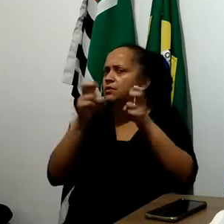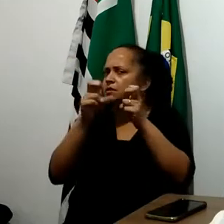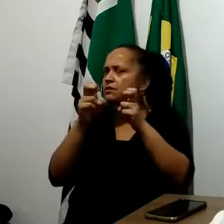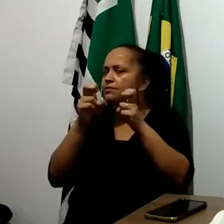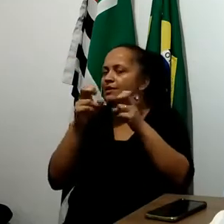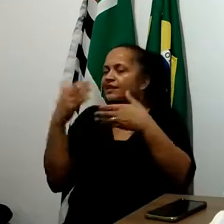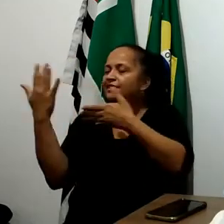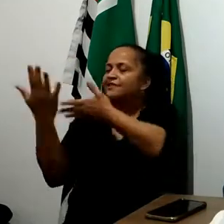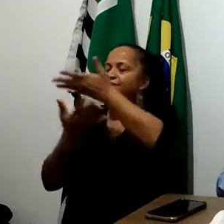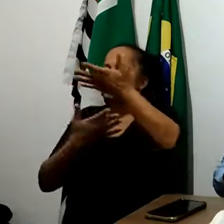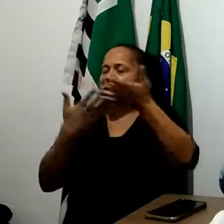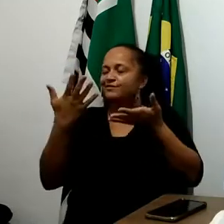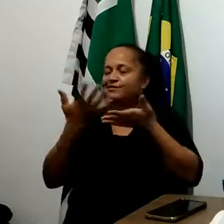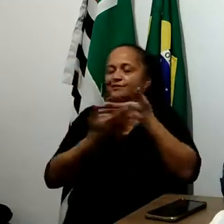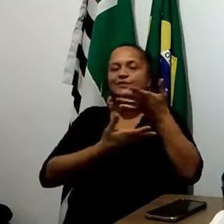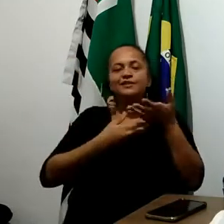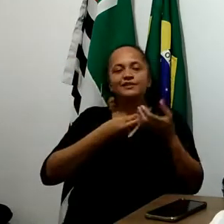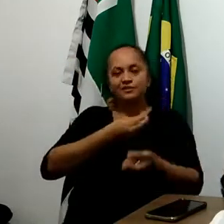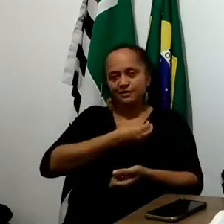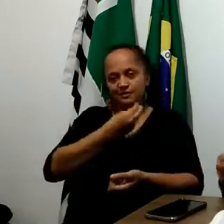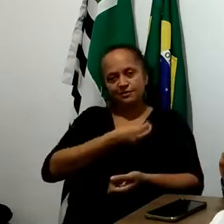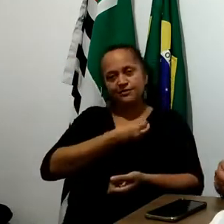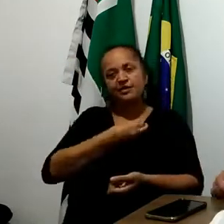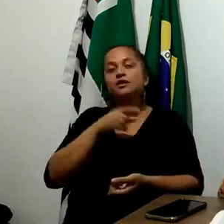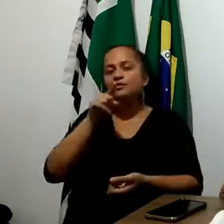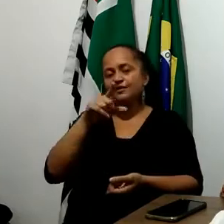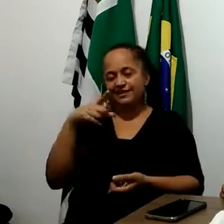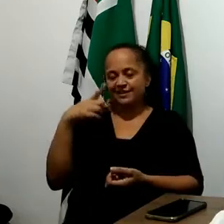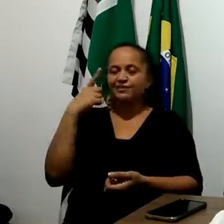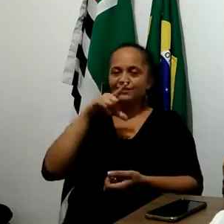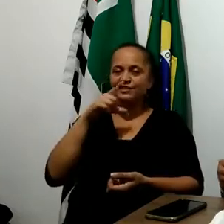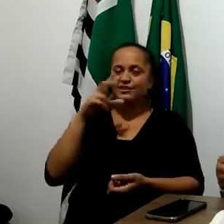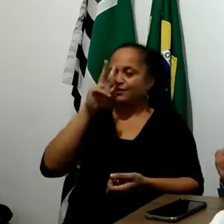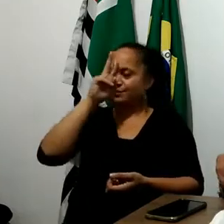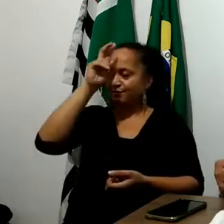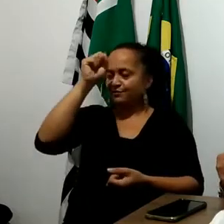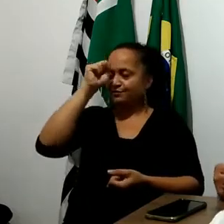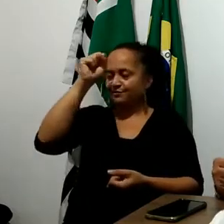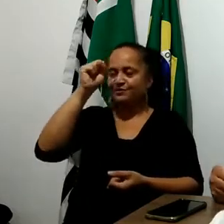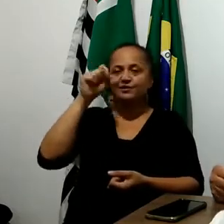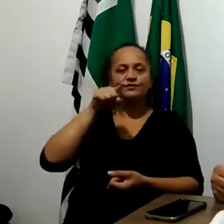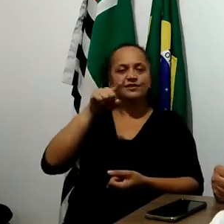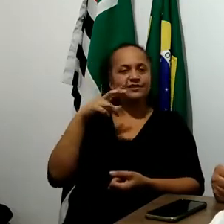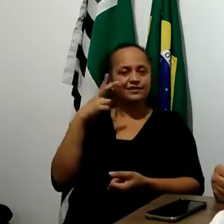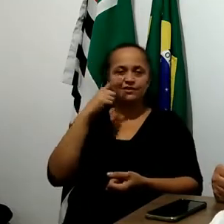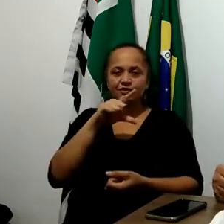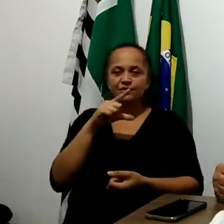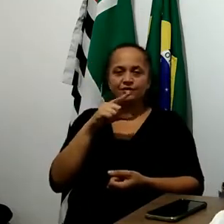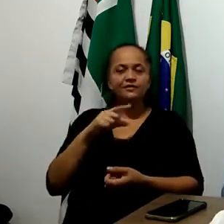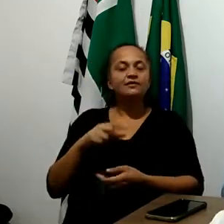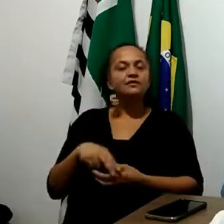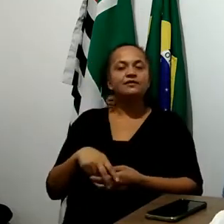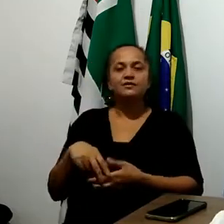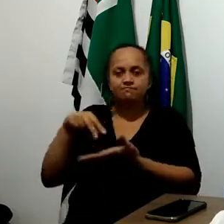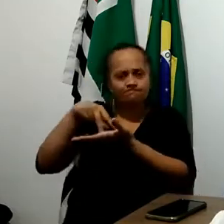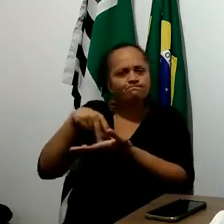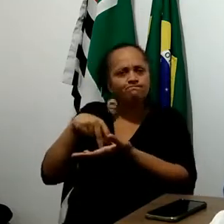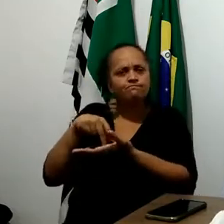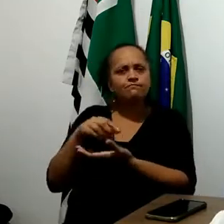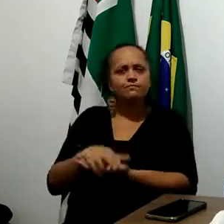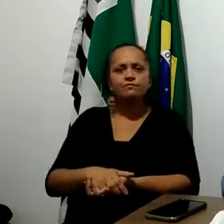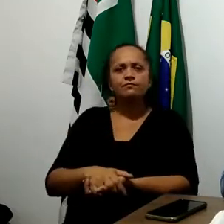As coisas vão mudar, você vai conseguir ter forças, você vai conseguir se levantar. As situações que